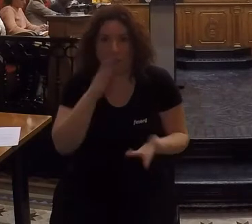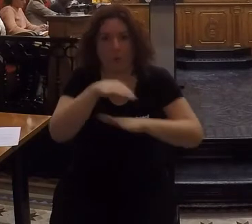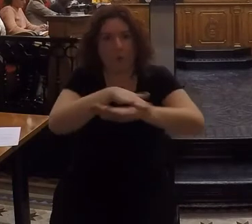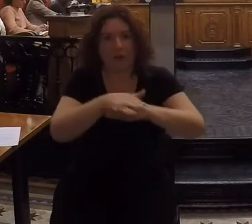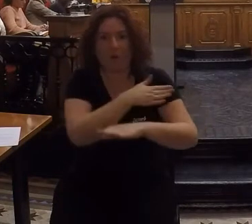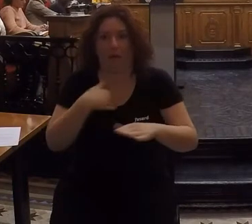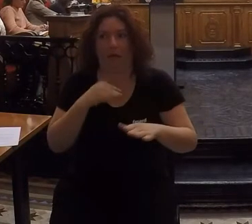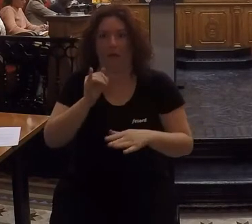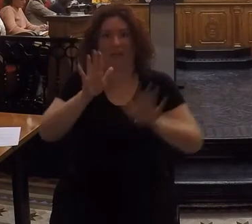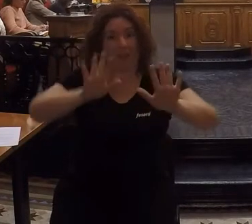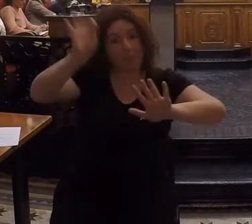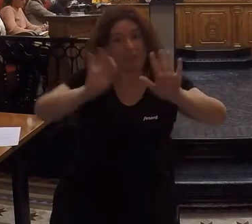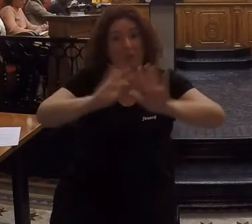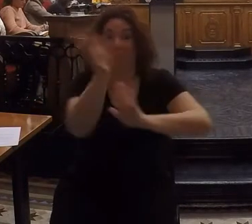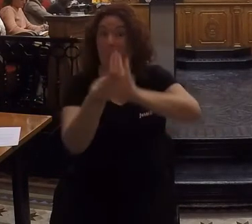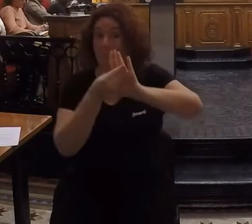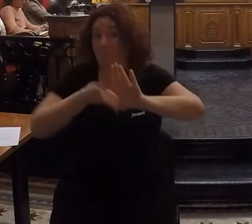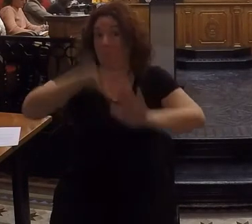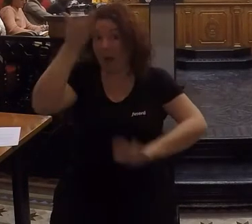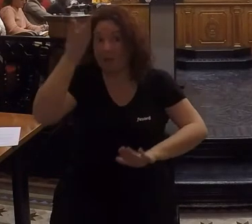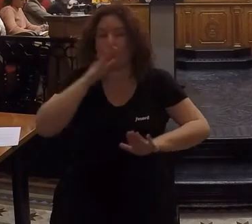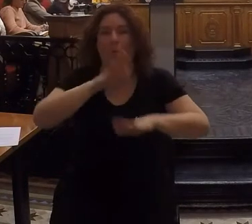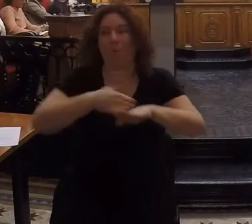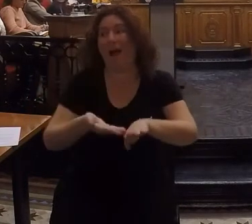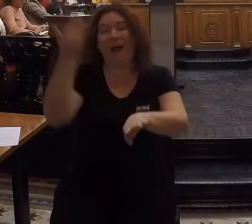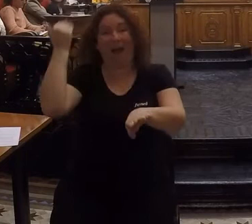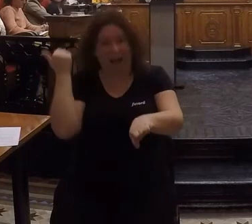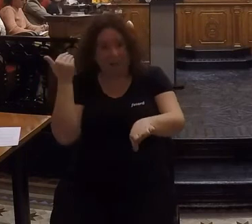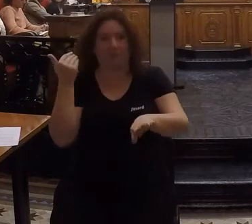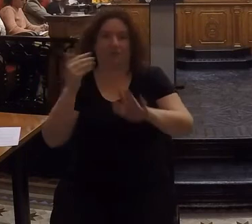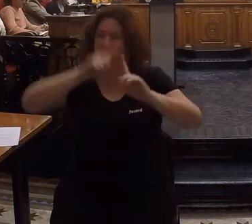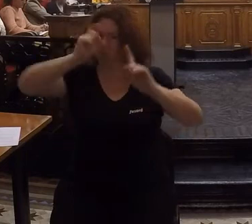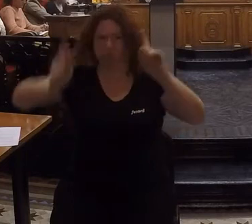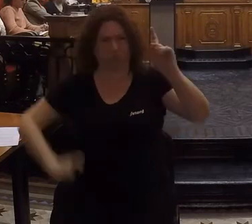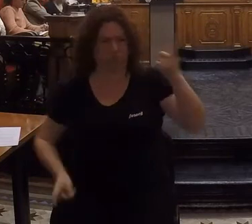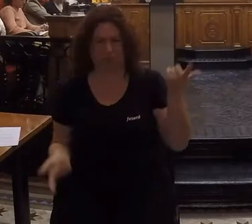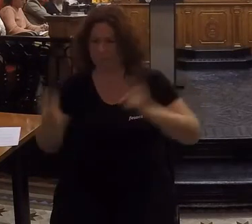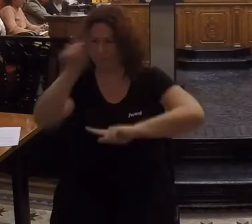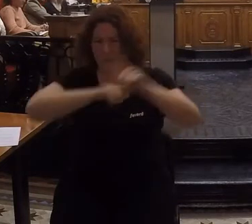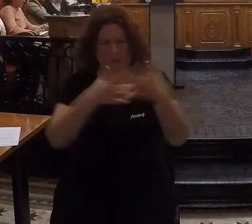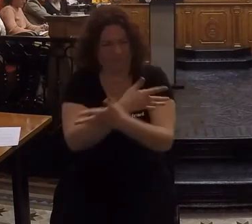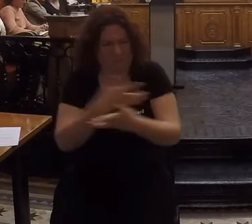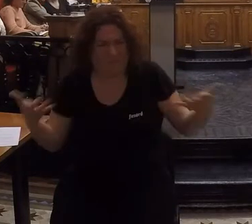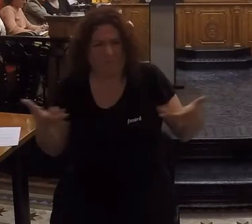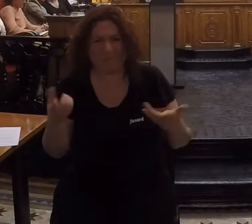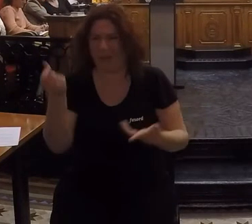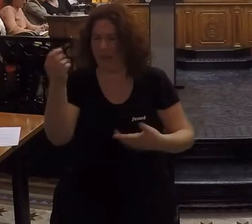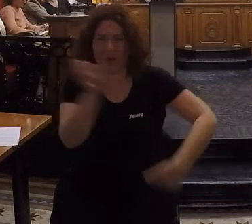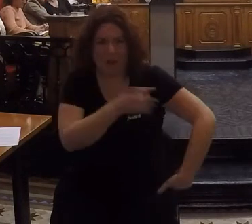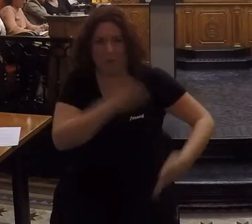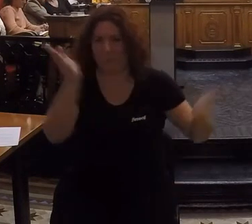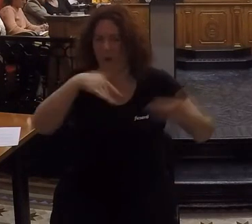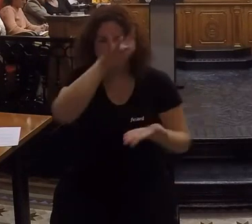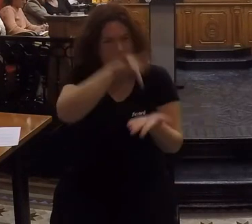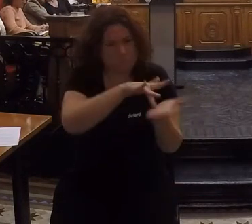paliar absolutamente el desastre de los ayuntamientos que estaban en bancarrota. Pero lo que no puede ser es que ustedes digan, no, nosotros no subimos, es